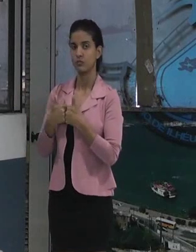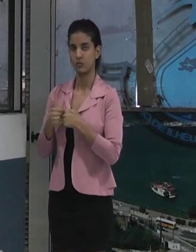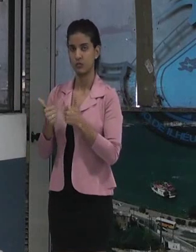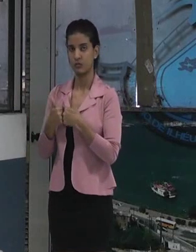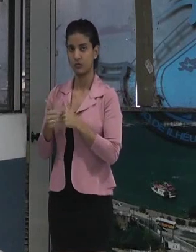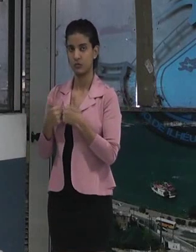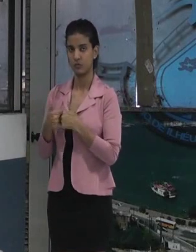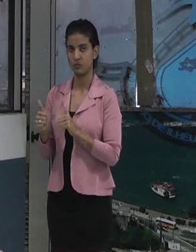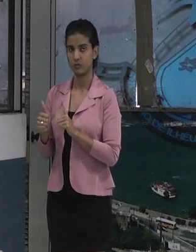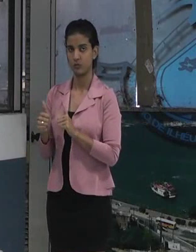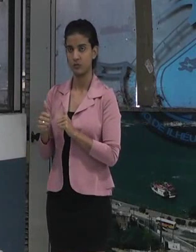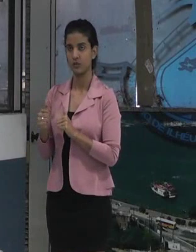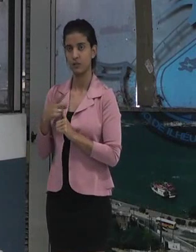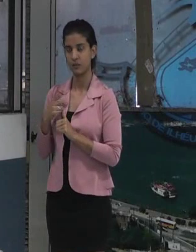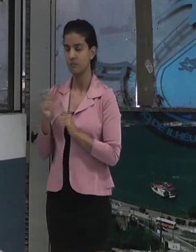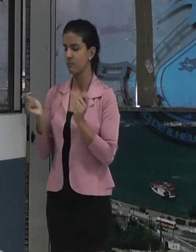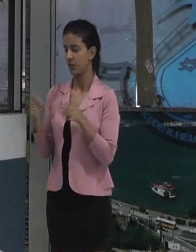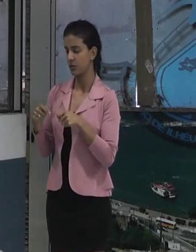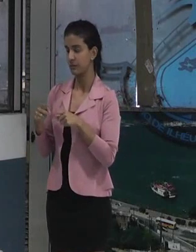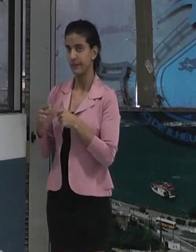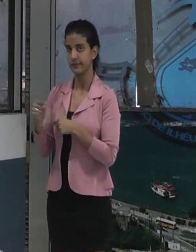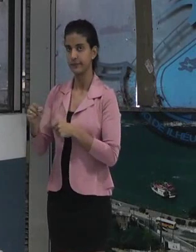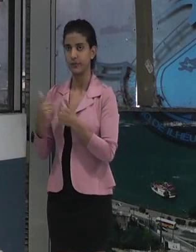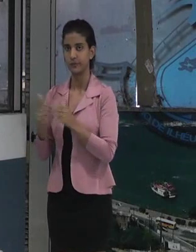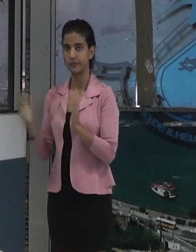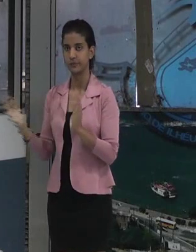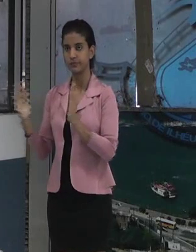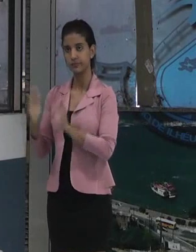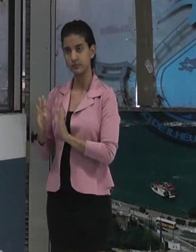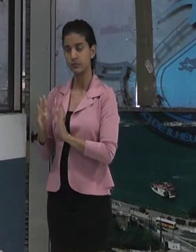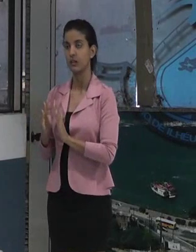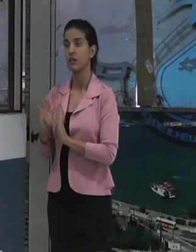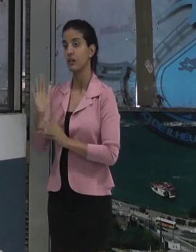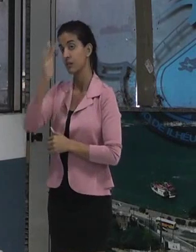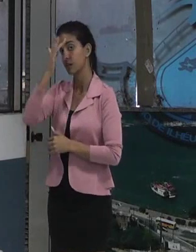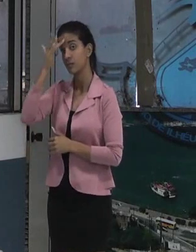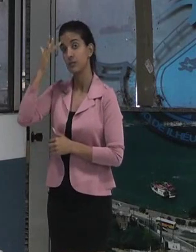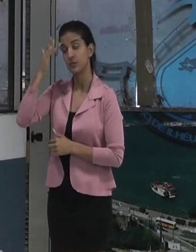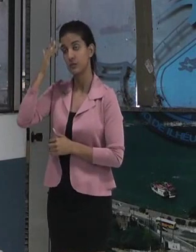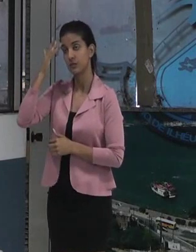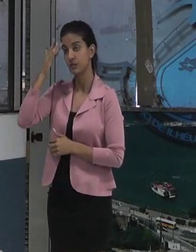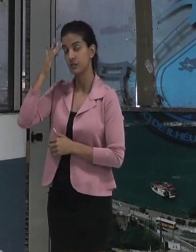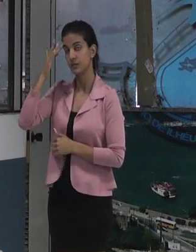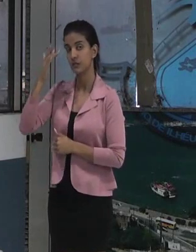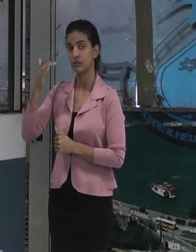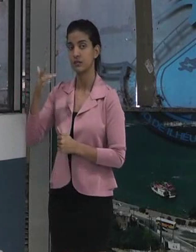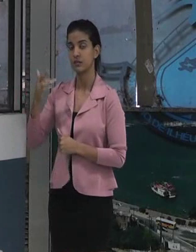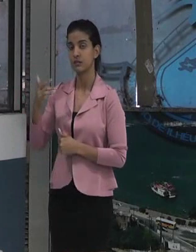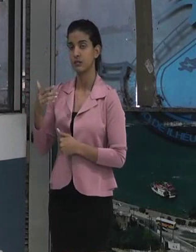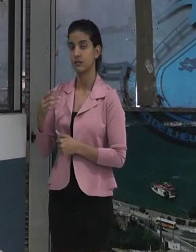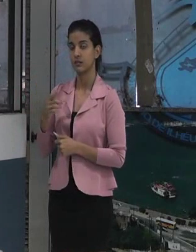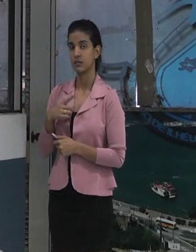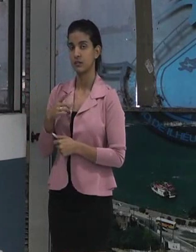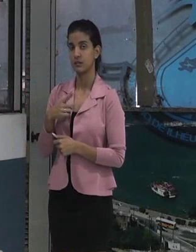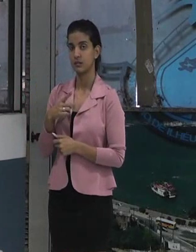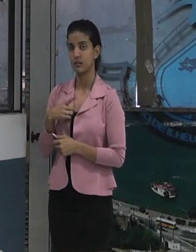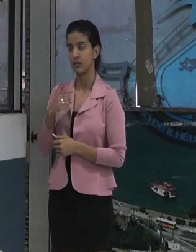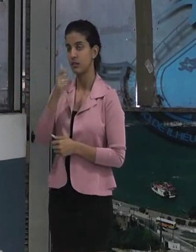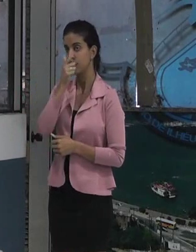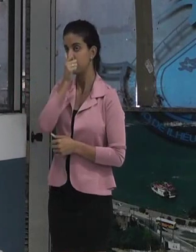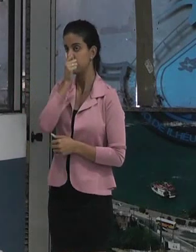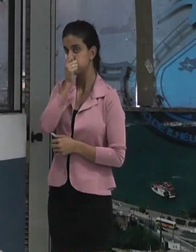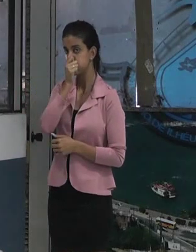convencional com micro-ônibus. Por isso, as pessoas estão andando no ônibus mais lotado